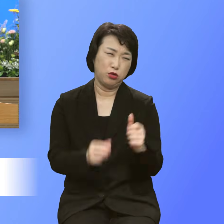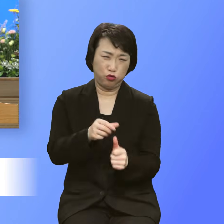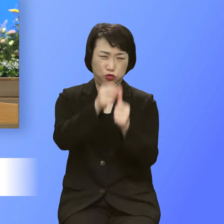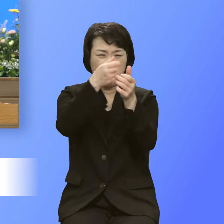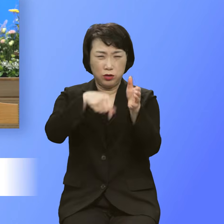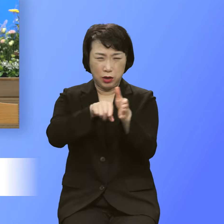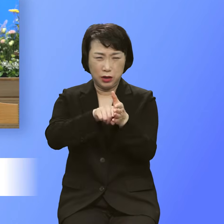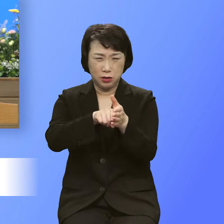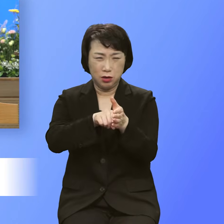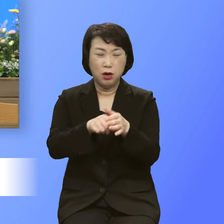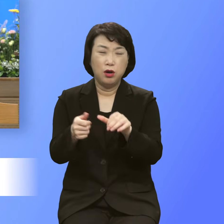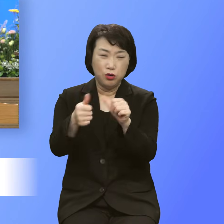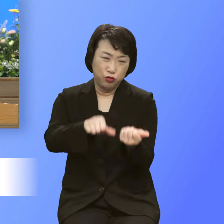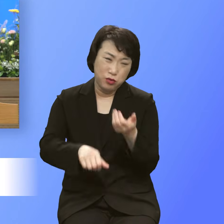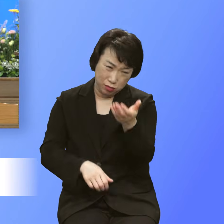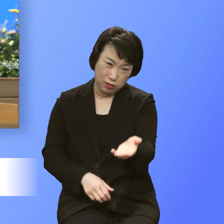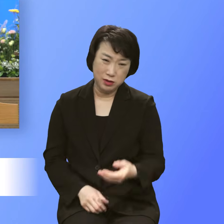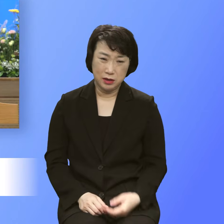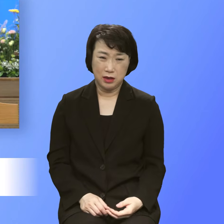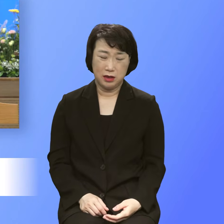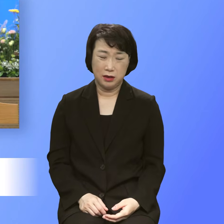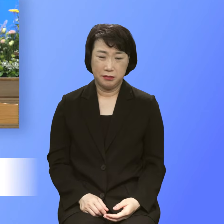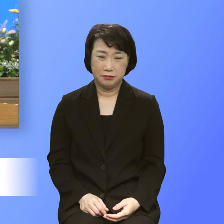위해서 죽어줬는데